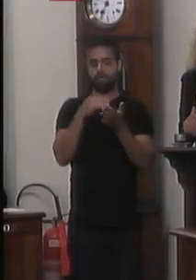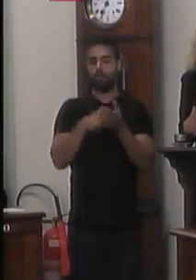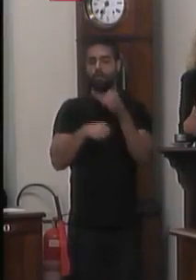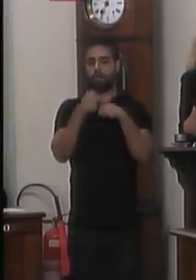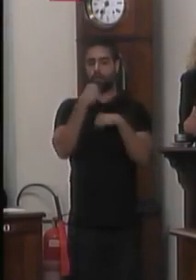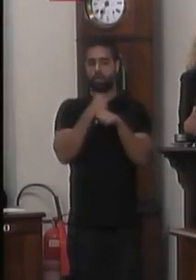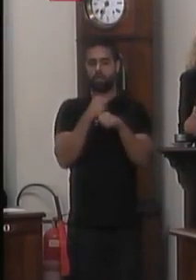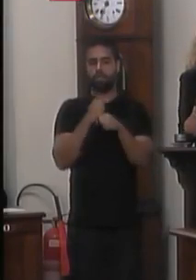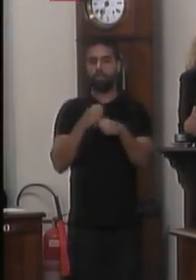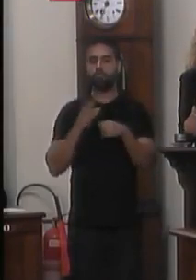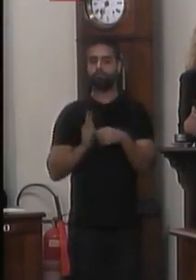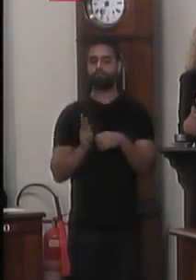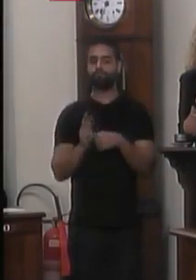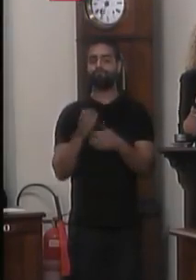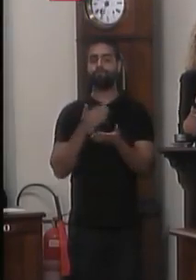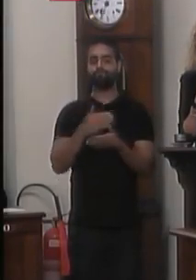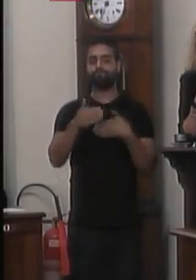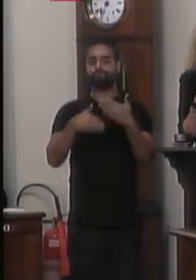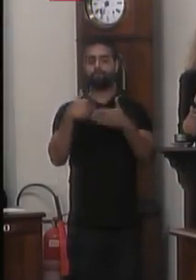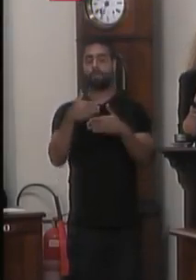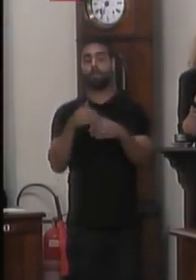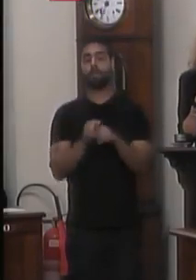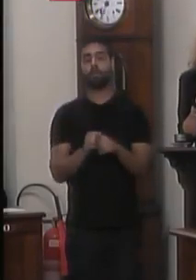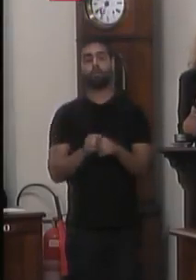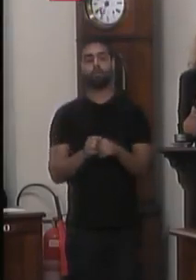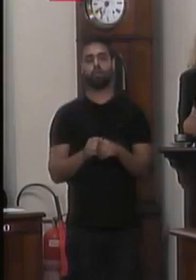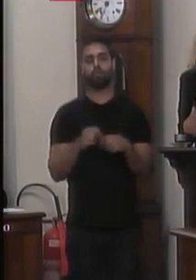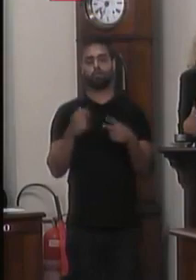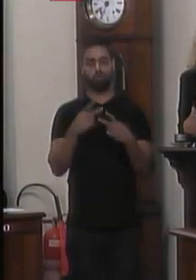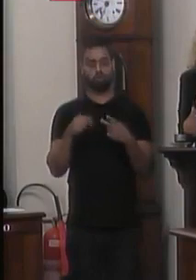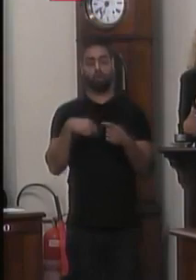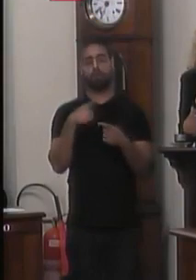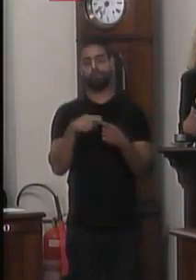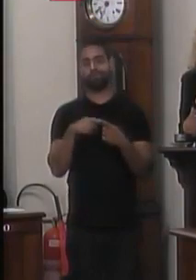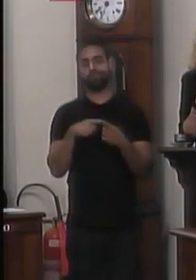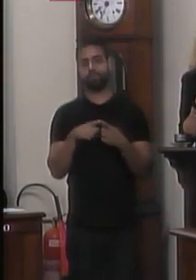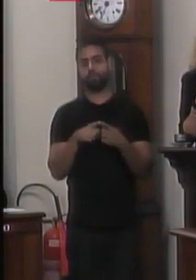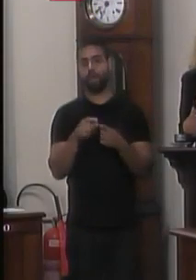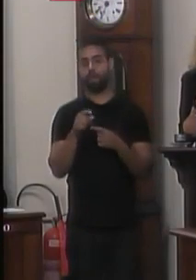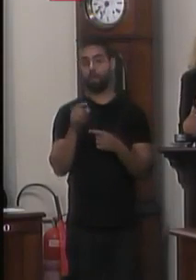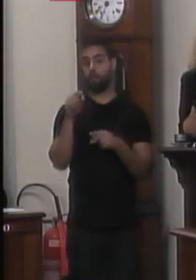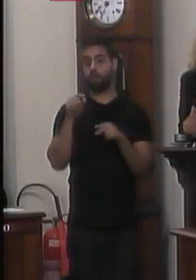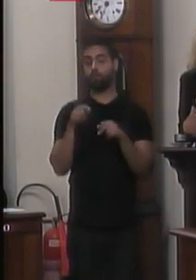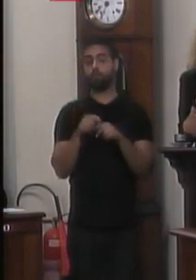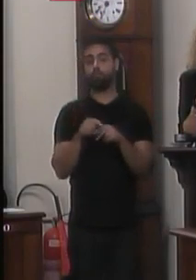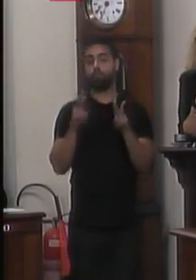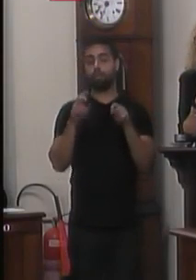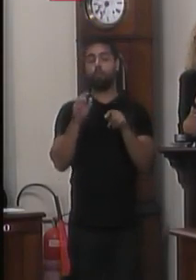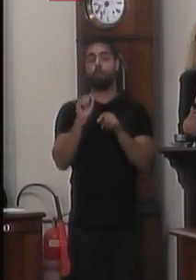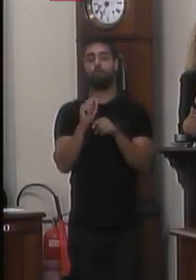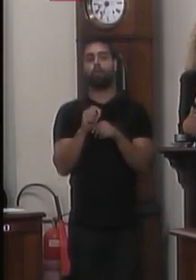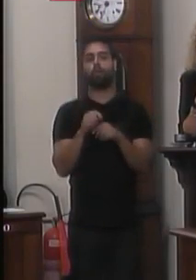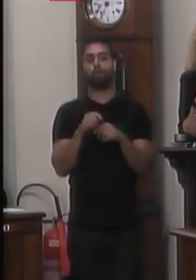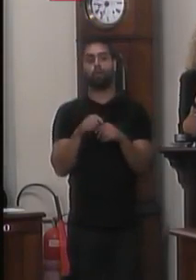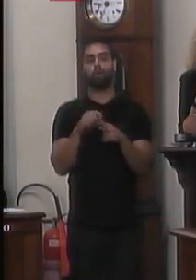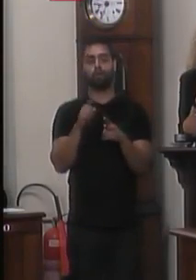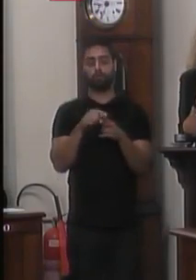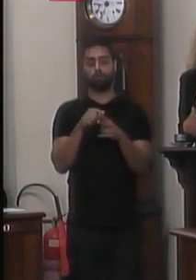gente está tocando esse plano de ação, e uma das coisas que tem, um dos itens do plano de ação é sobre isso.